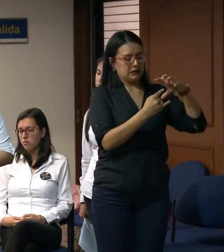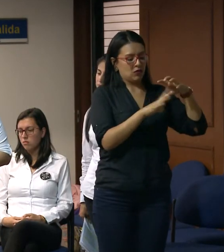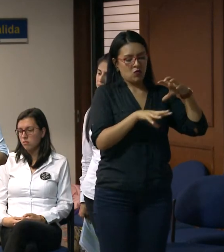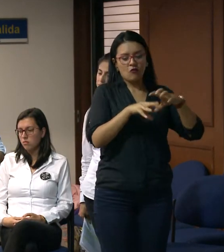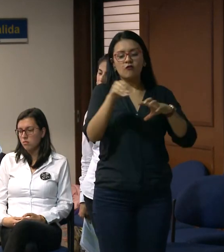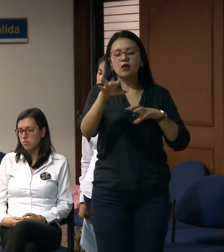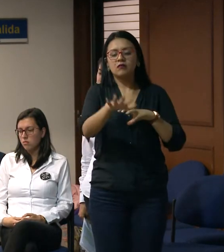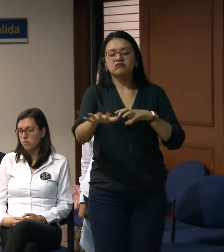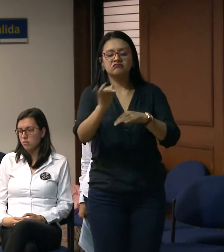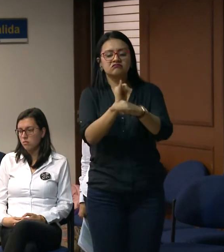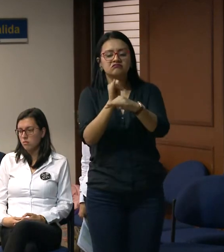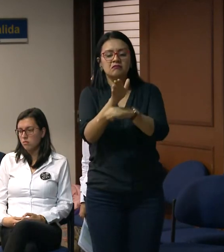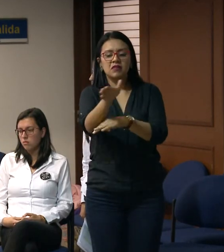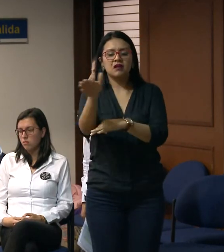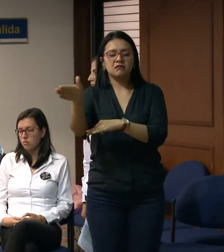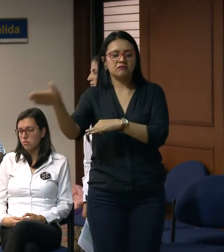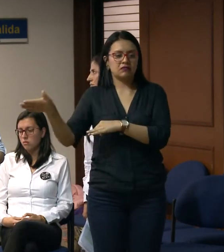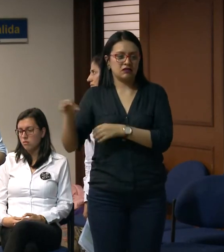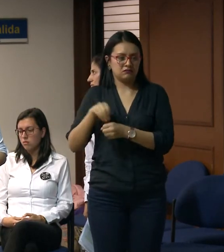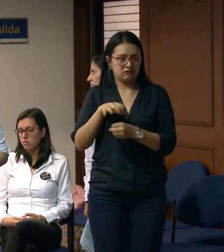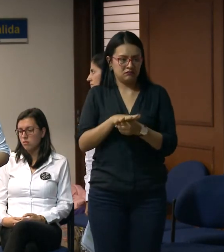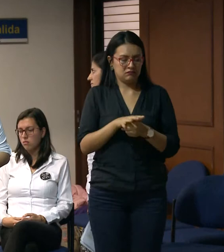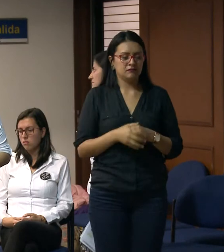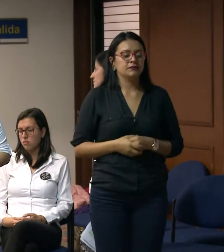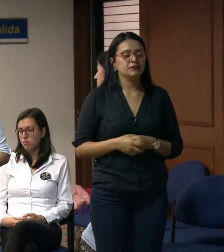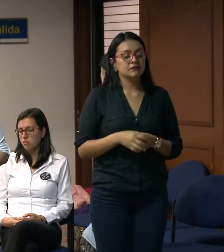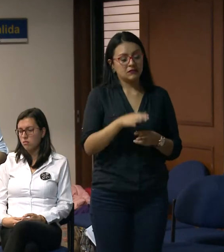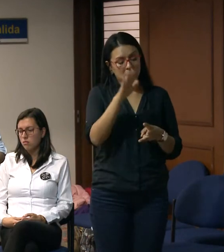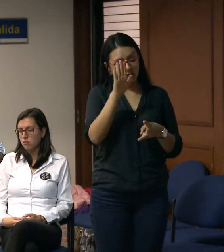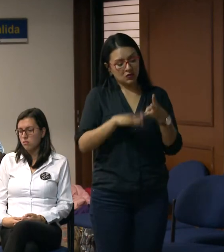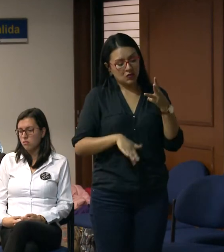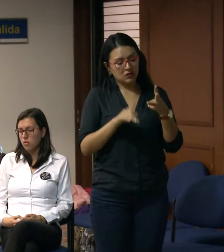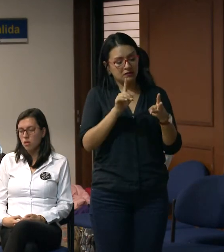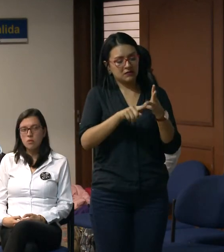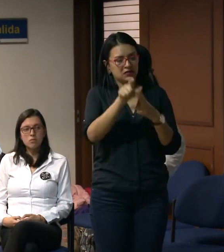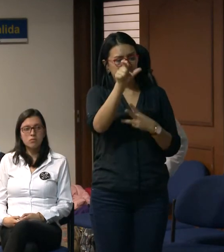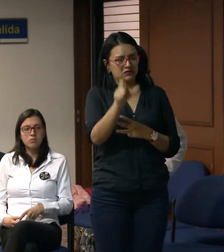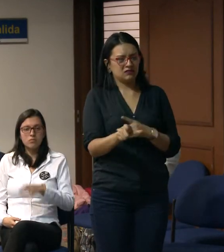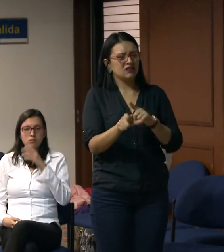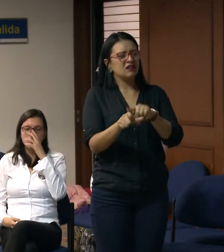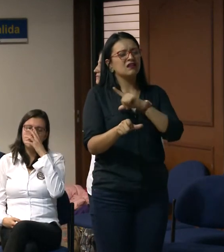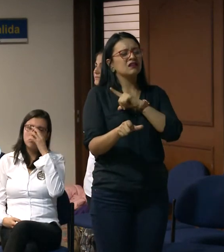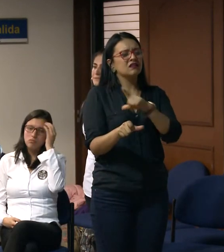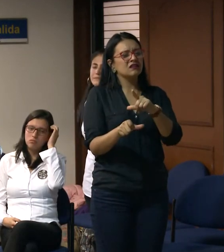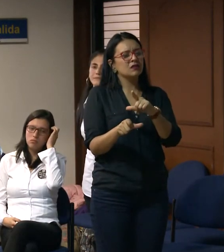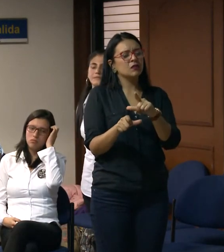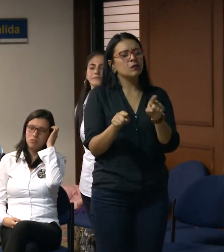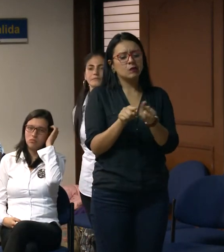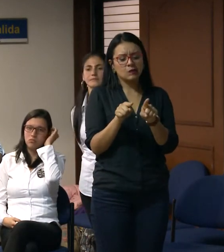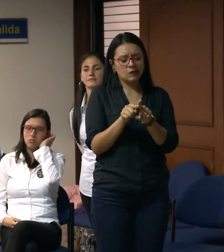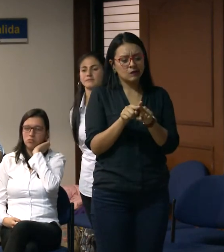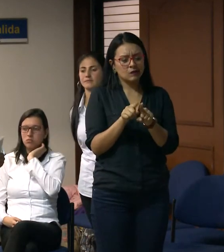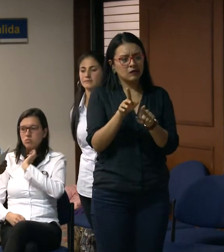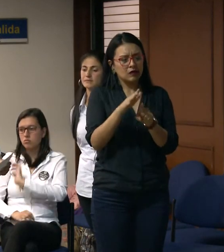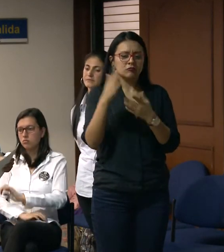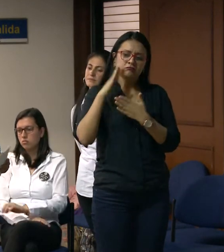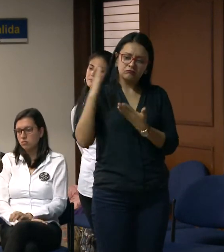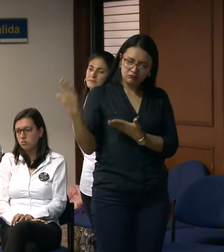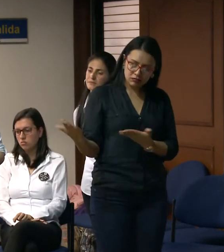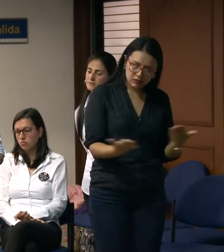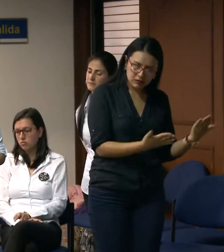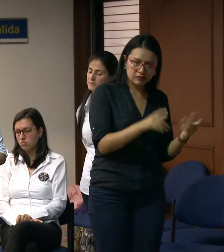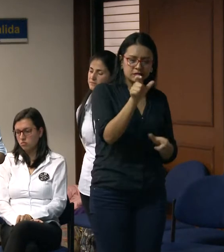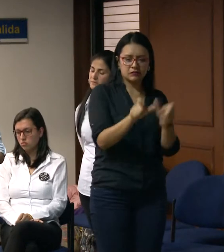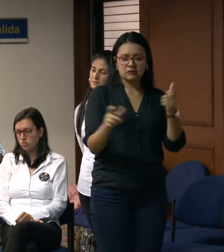en algunas instituciones públicas. Y por último, los anfitriones son los encargados de realizar la bienvenida al